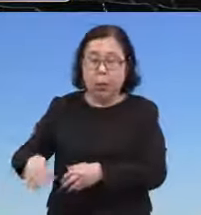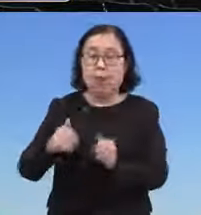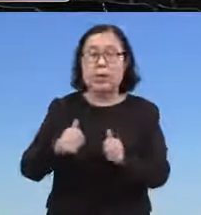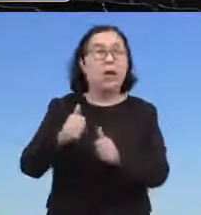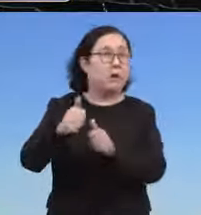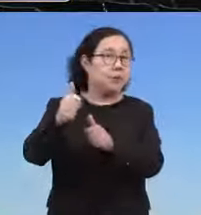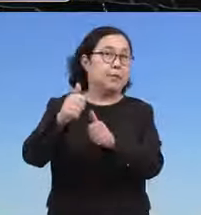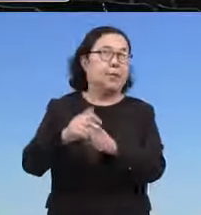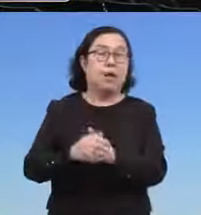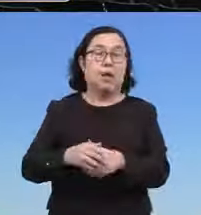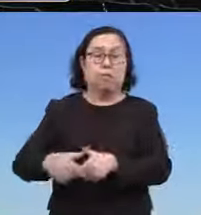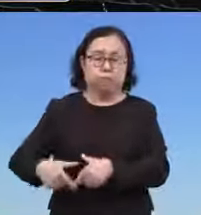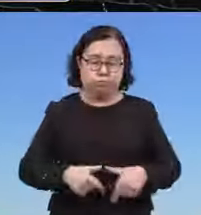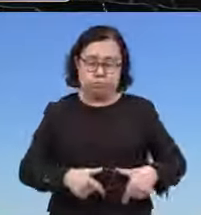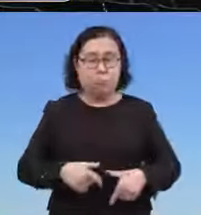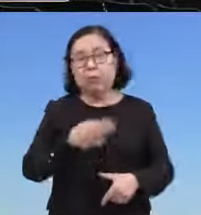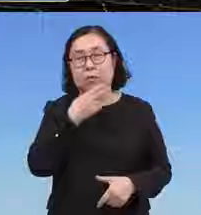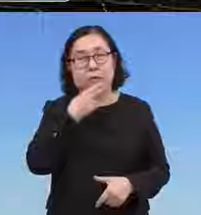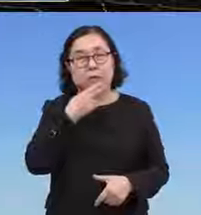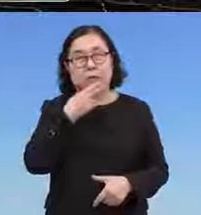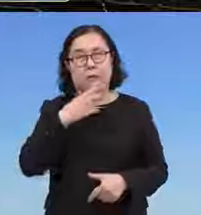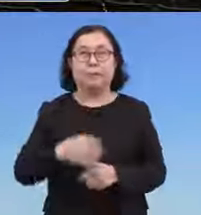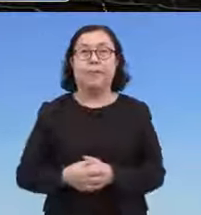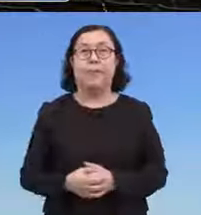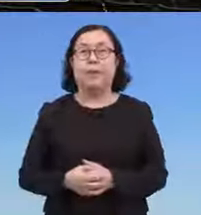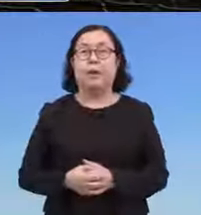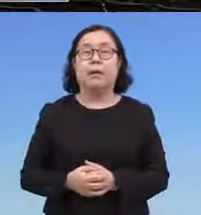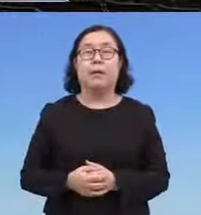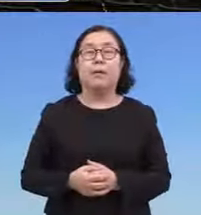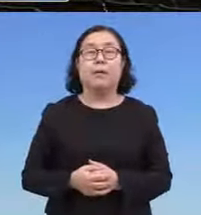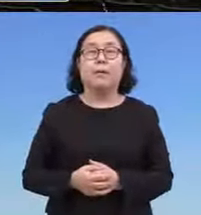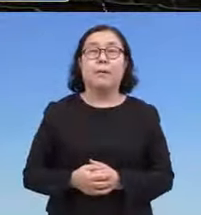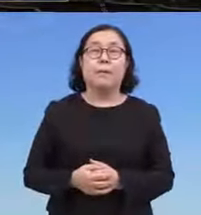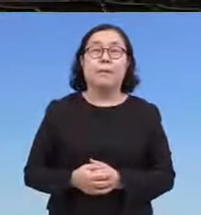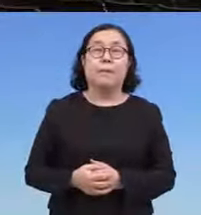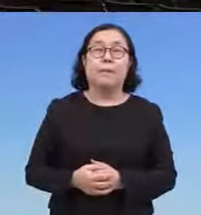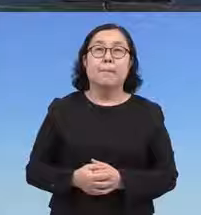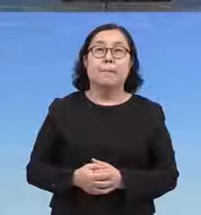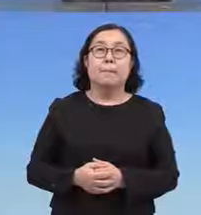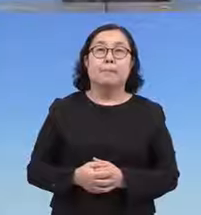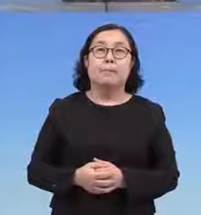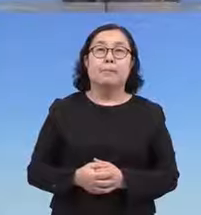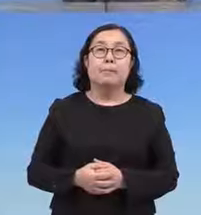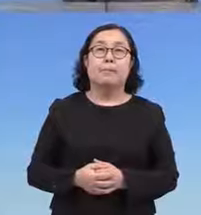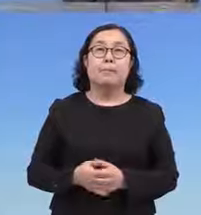그물을 버려두고 따르니라, 망설임이 없었다는 거예요.